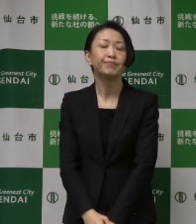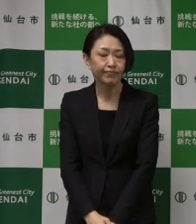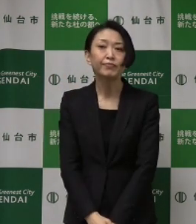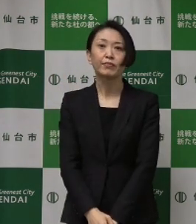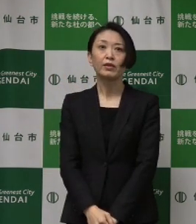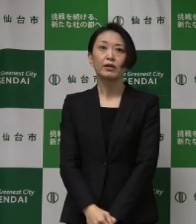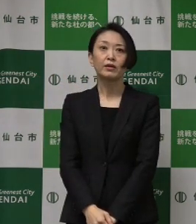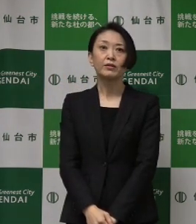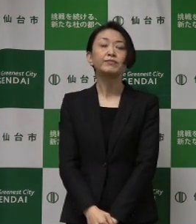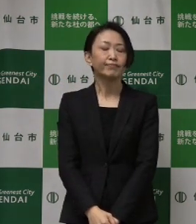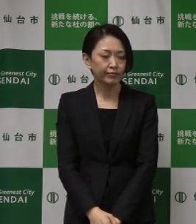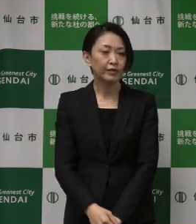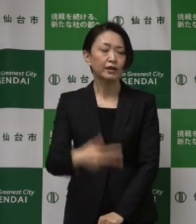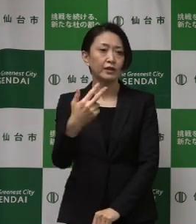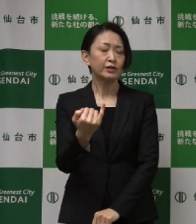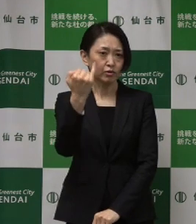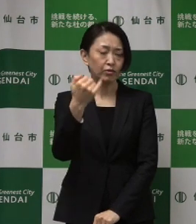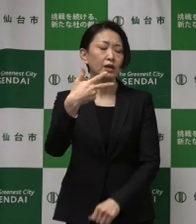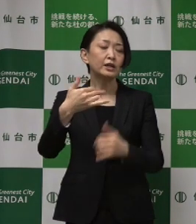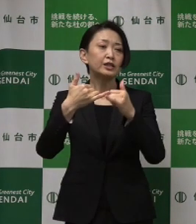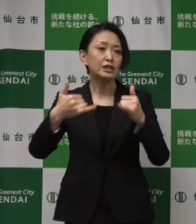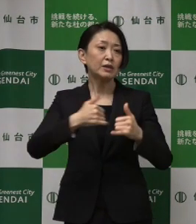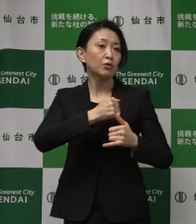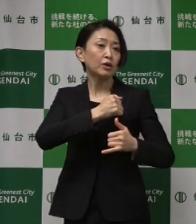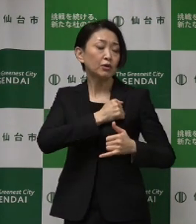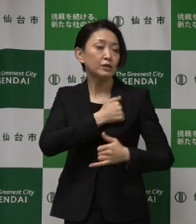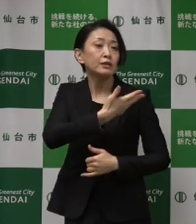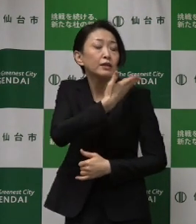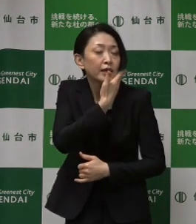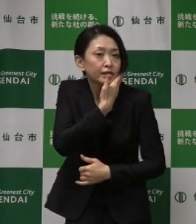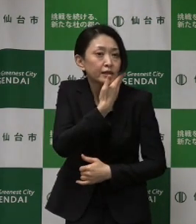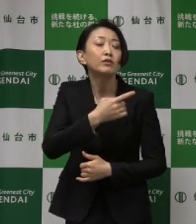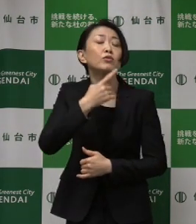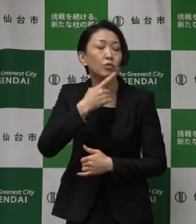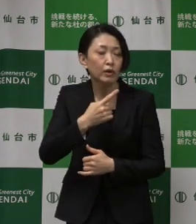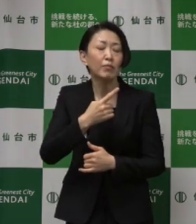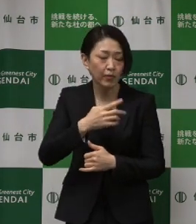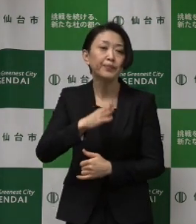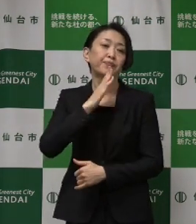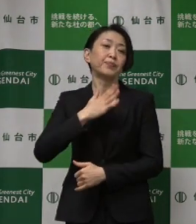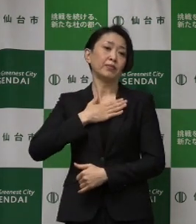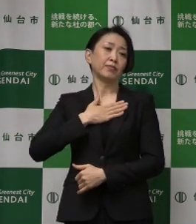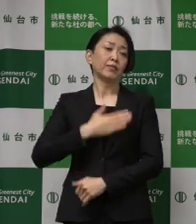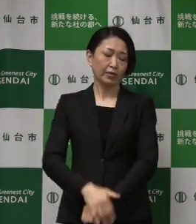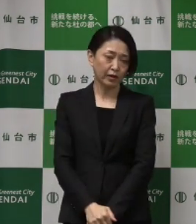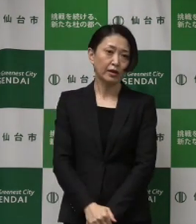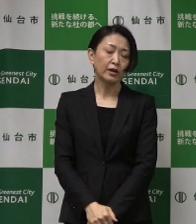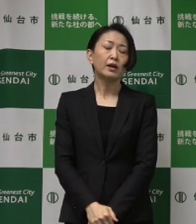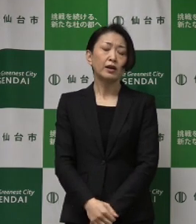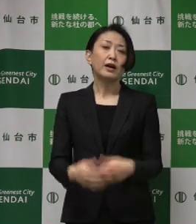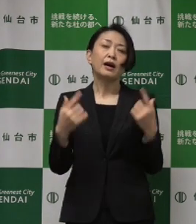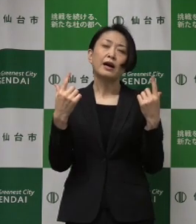常に市長、市民の命ということを大切にされているなというのはご発言からも読み解けるんですけども、そうするとやっぱ